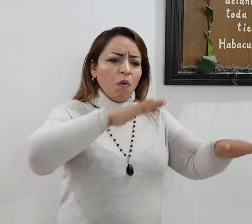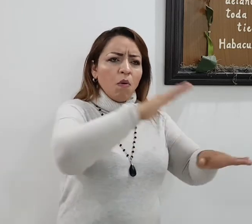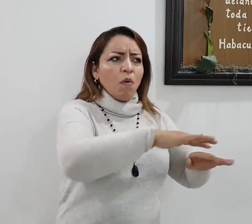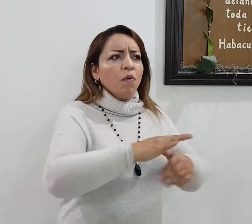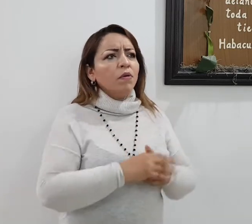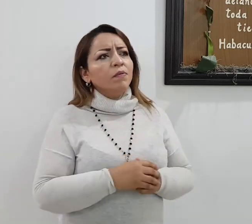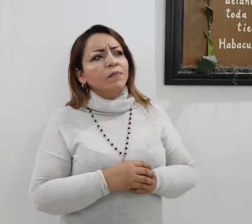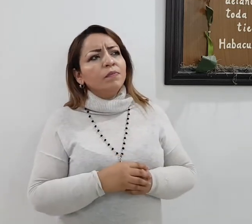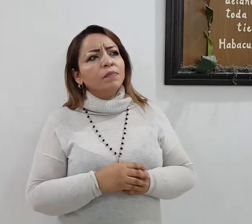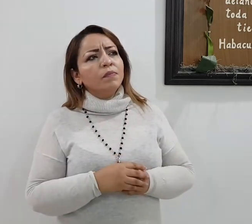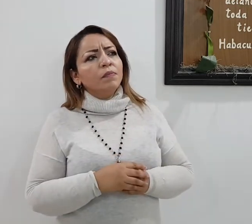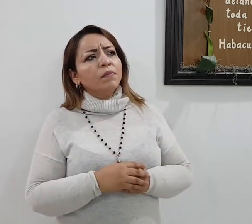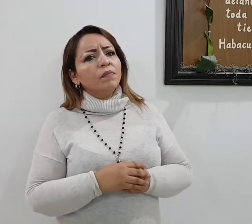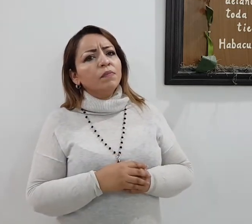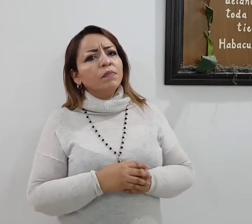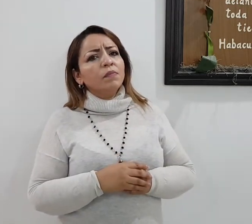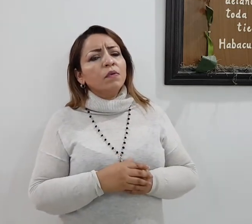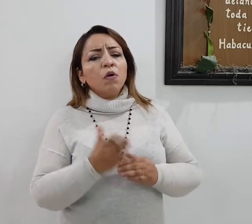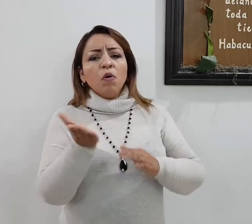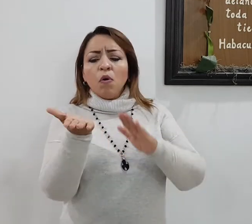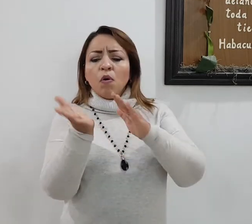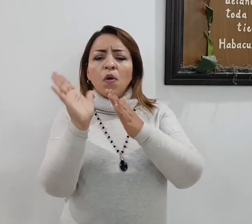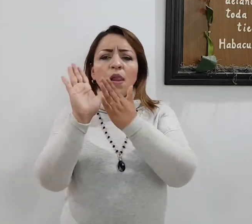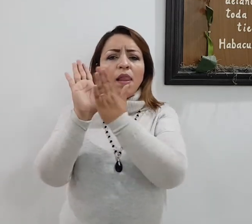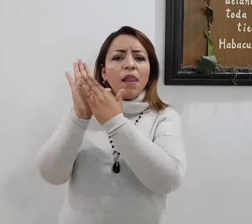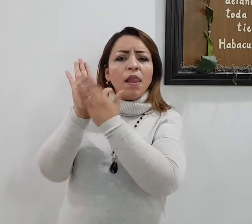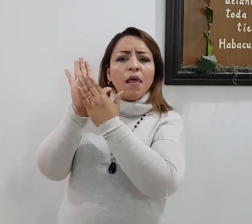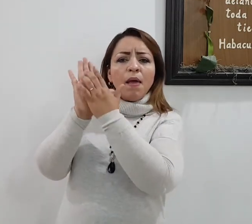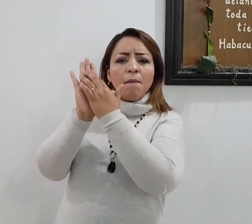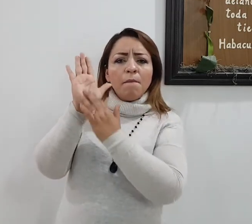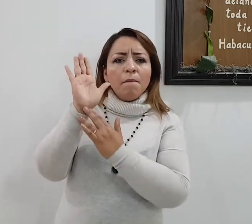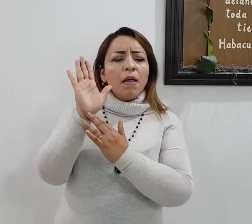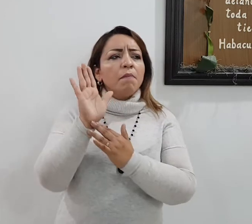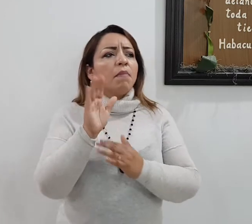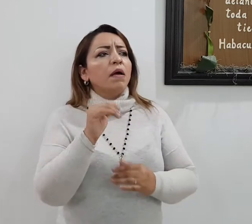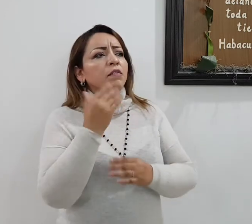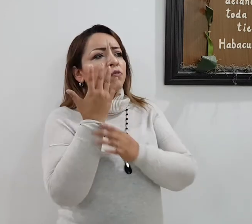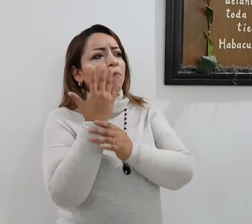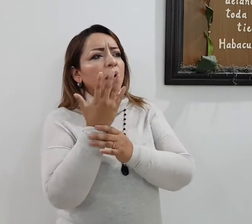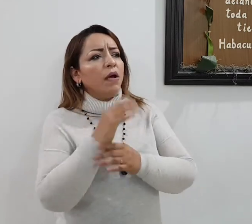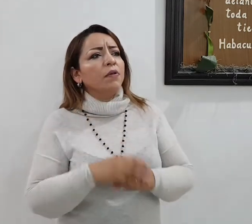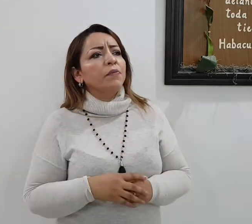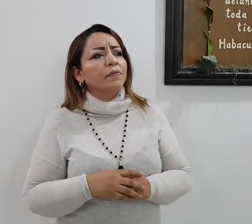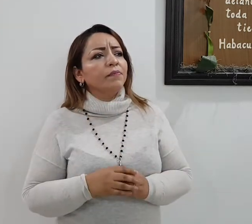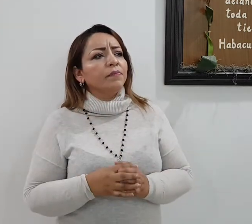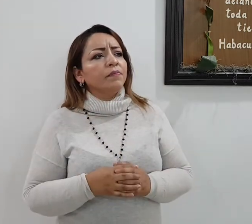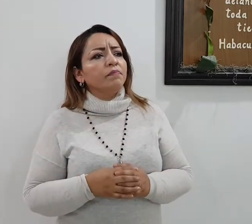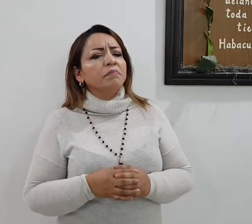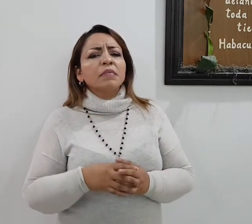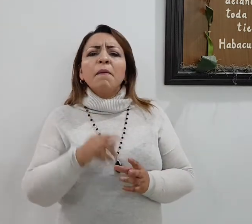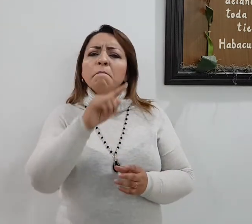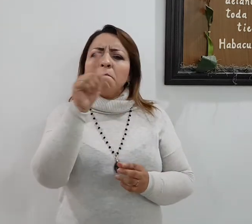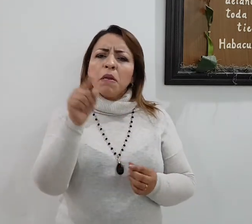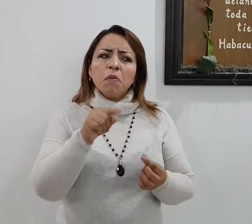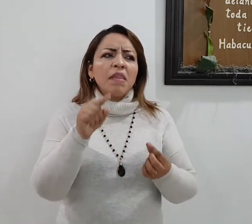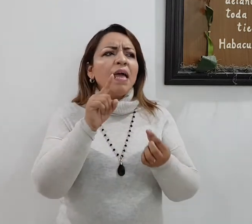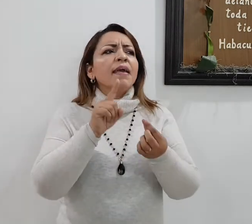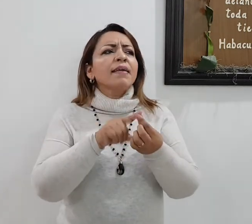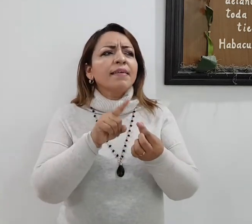Así, mire, con la palma de su mano. ¿Quién metió en una medida el polvo de la tierra? ¿Quién pesó en una balanza